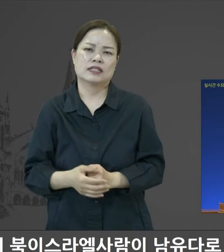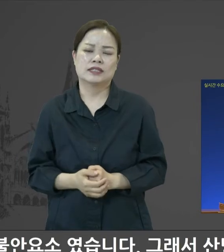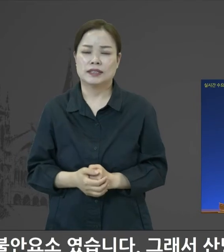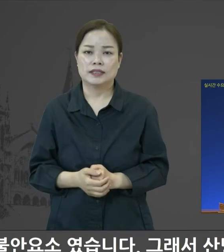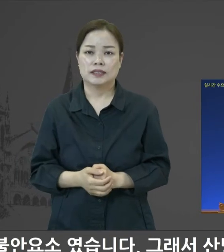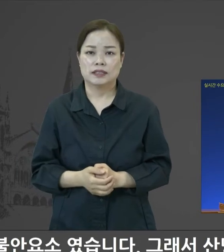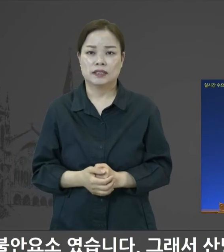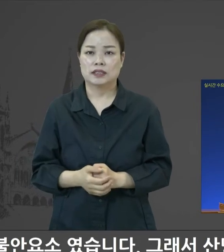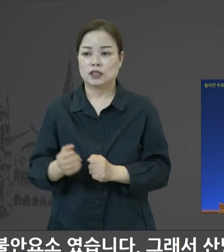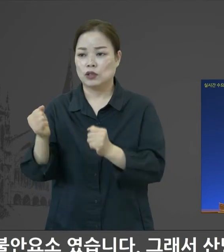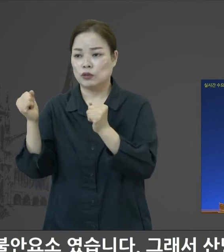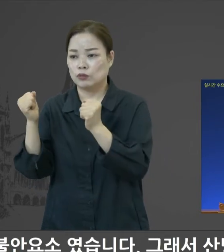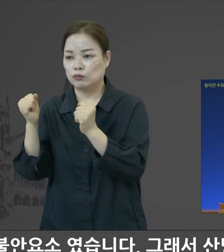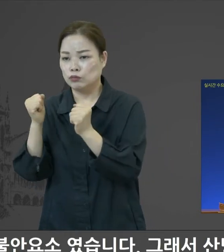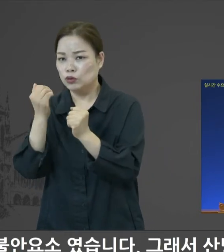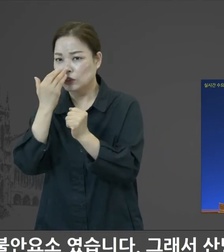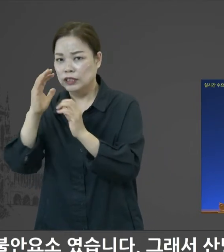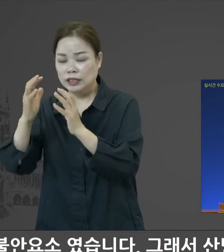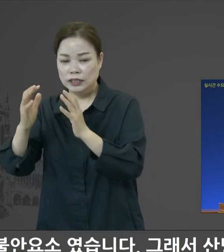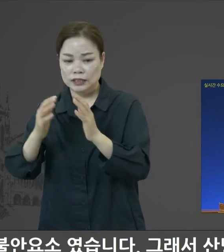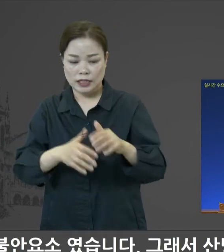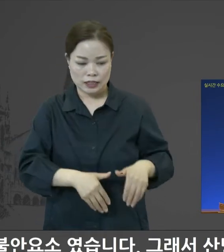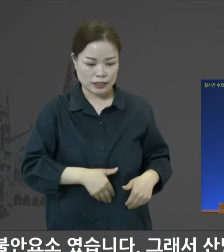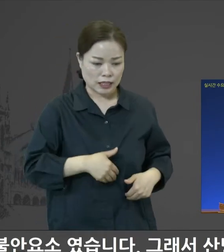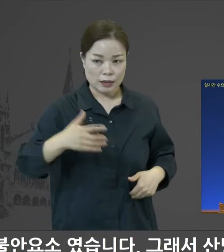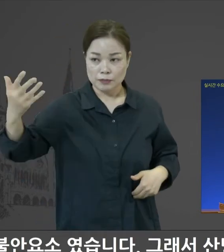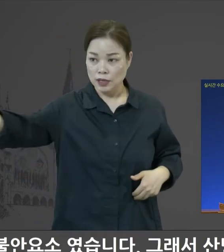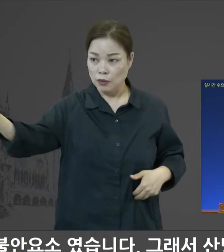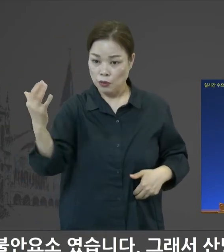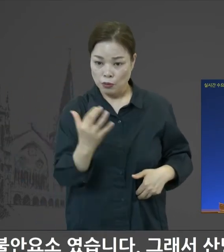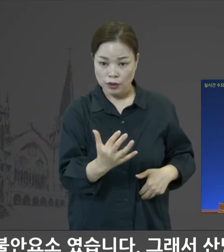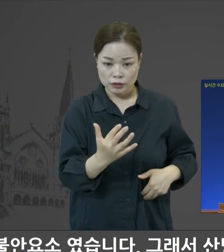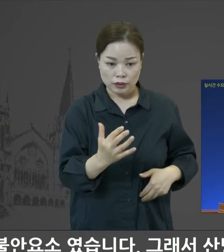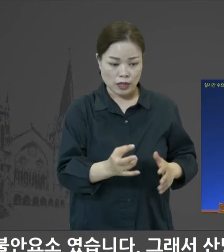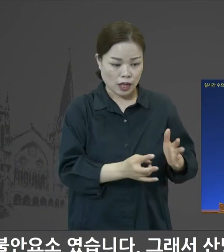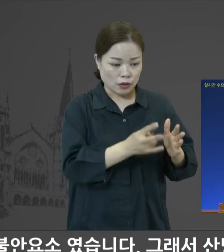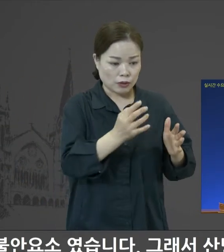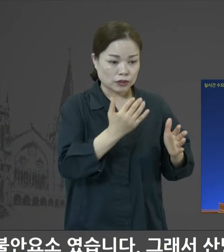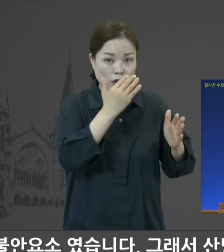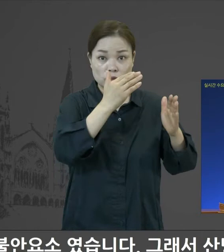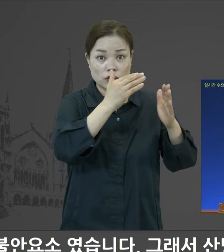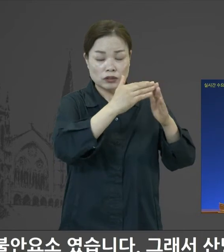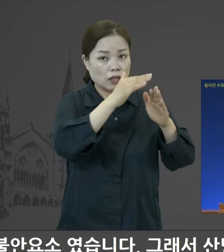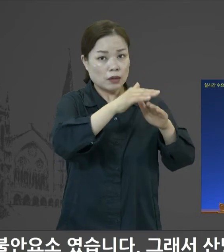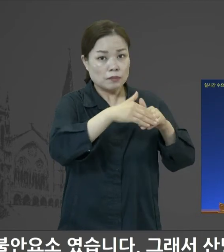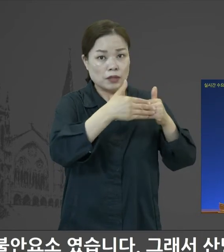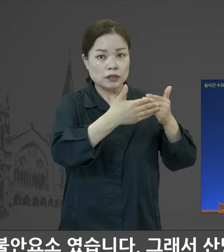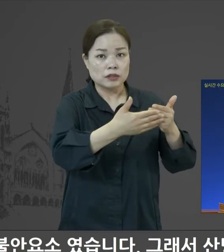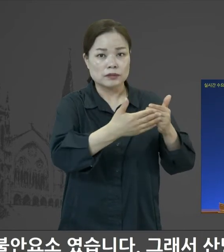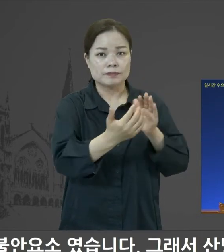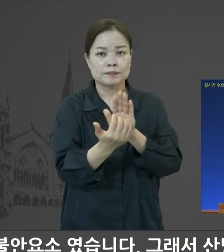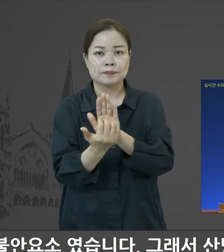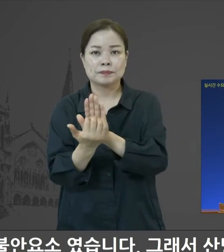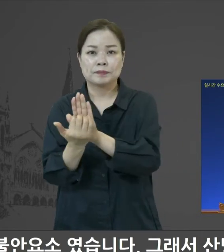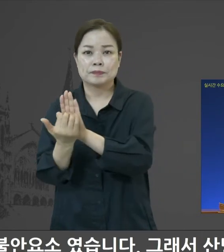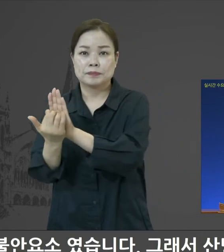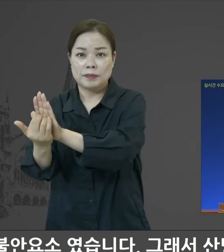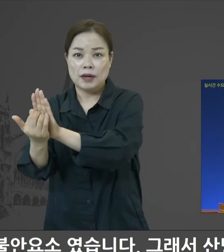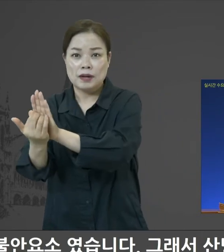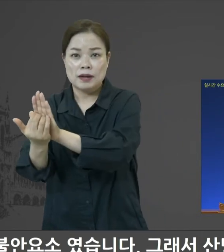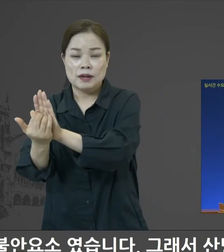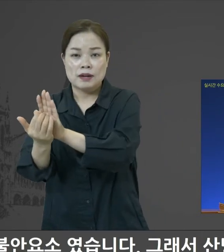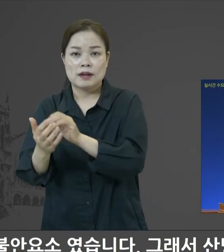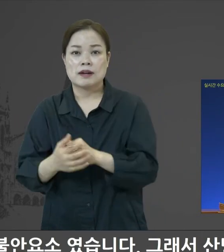이상 북이스라엘 사람들이 남유다에 내려가서 예루살렘 성전에 가서 예배하지 못하게 만든 것입니다.